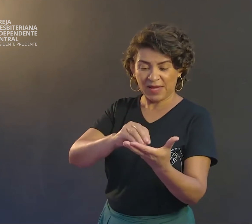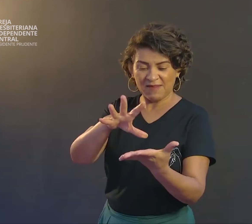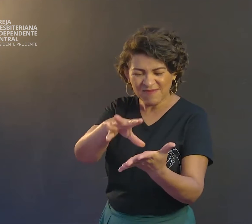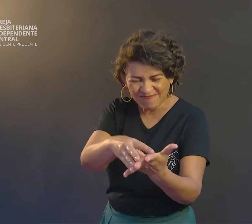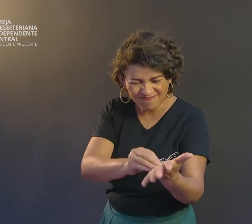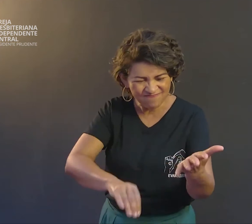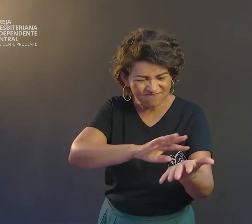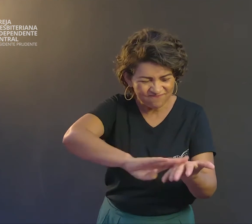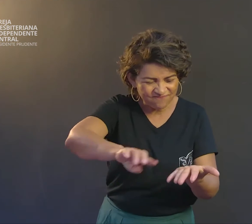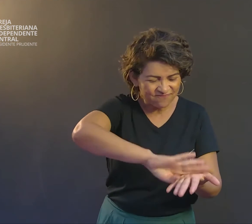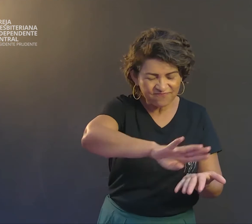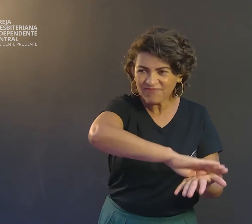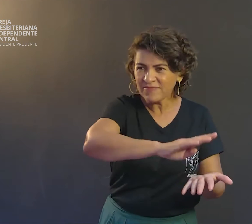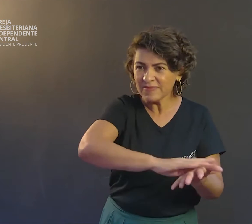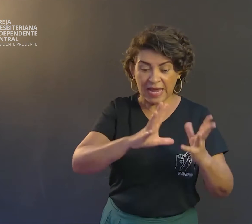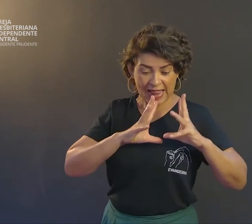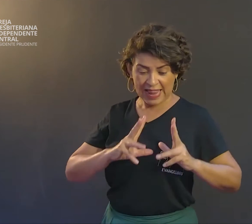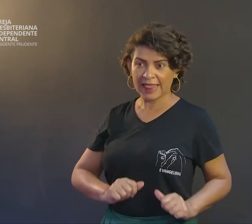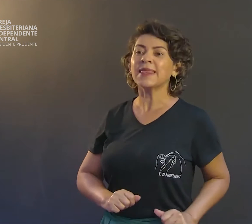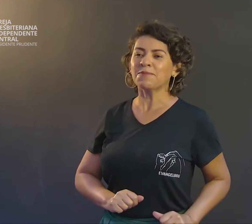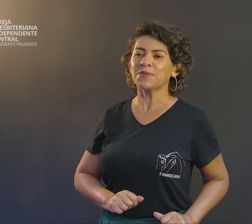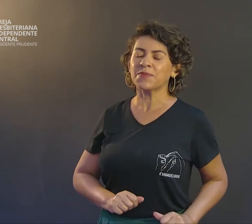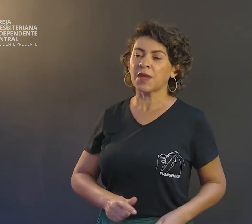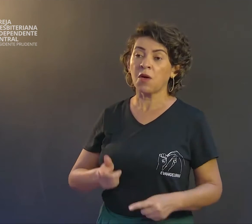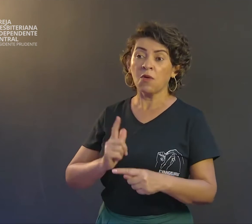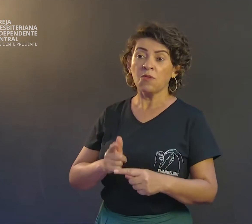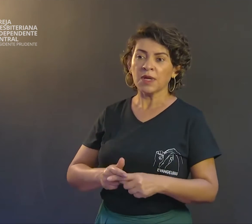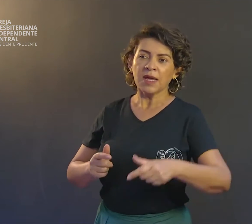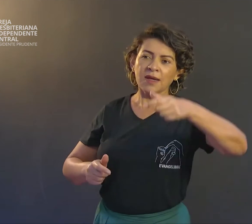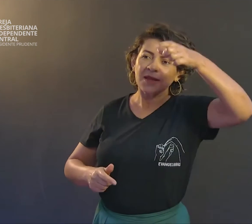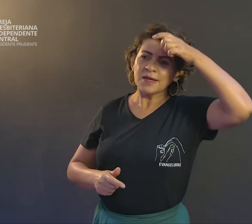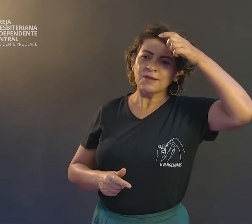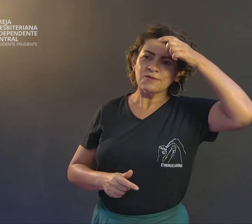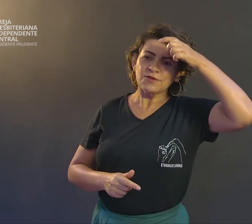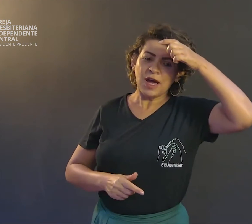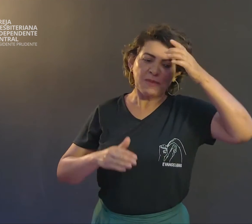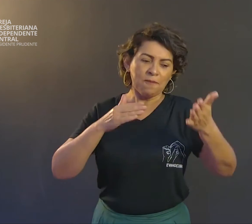Assim, ele não terá mais direitos sobre nenhuma área da nossa vida.